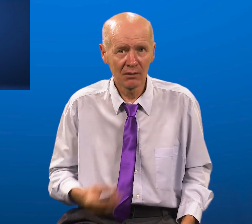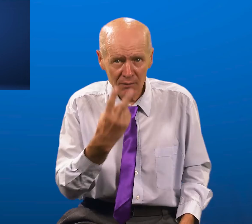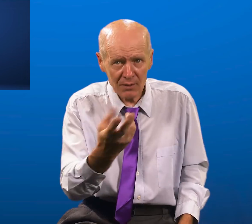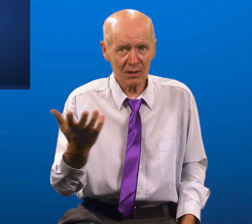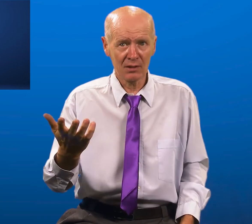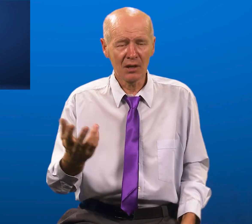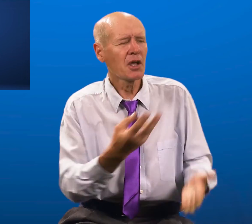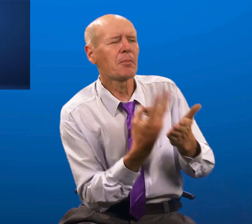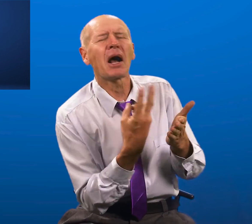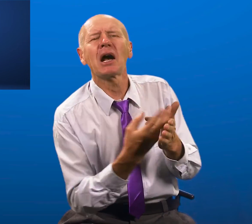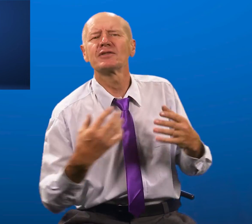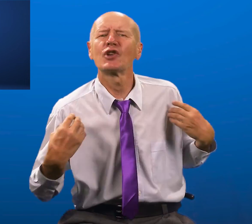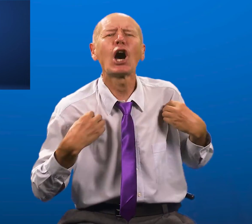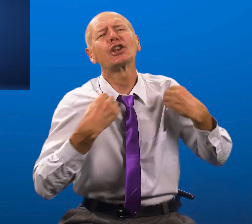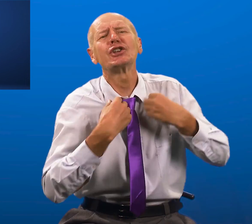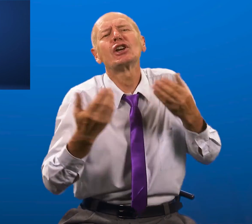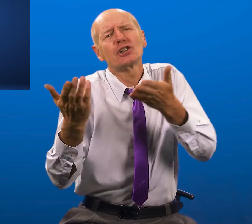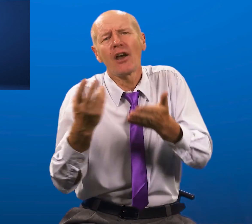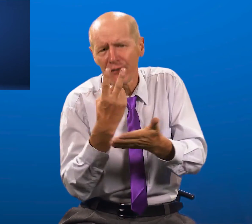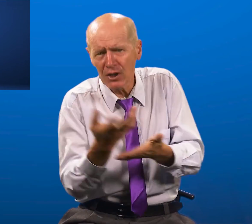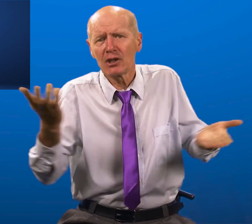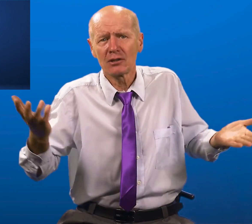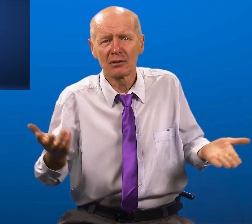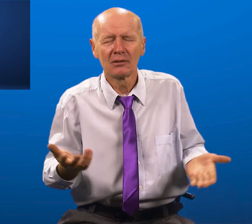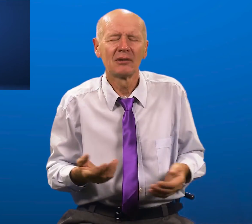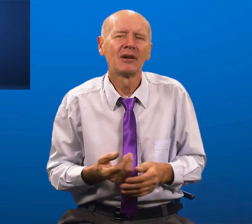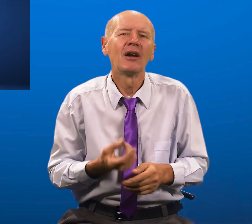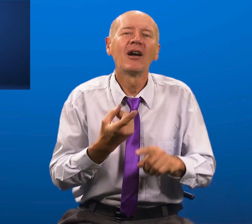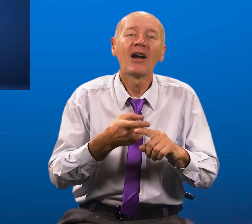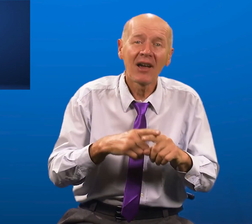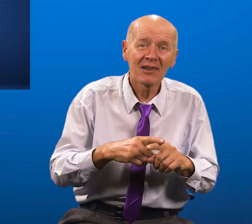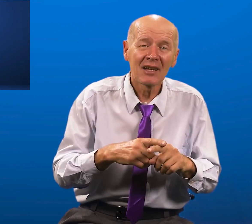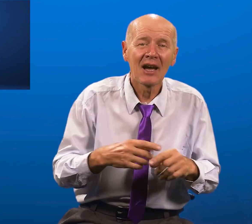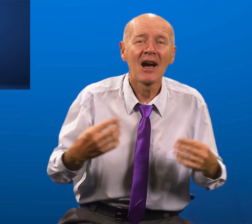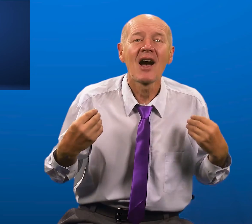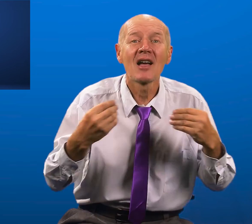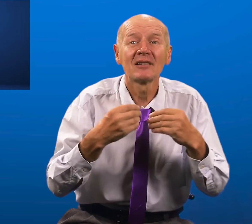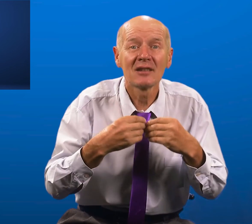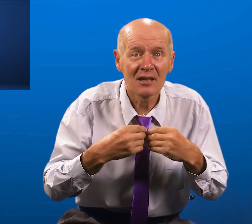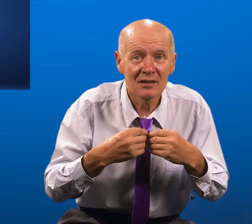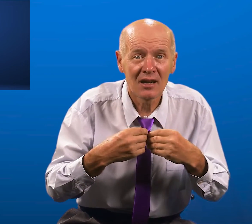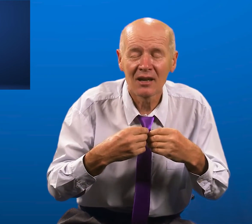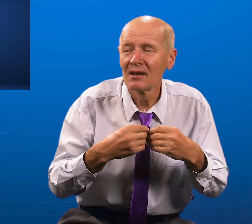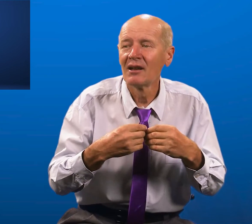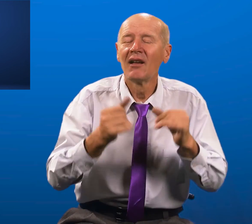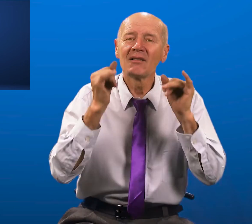нас, она может повлиять на ложное свидетельство, и судьи вынесут